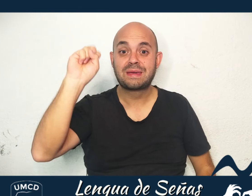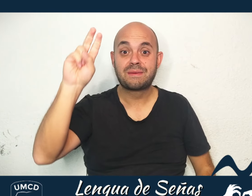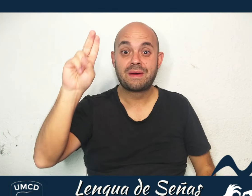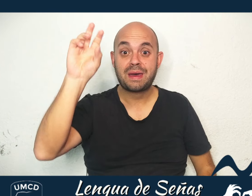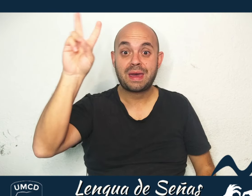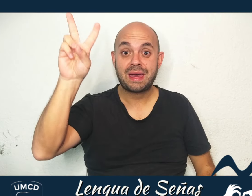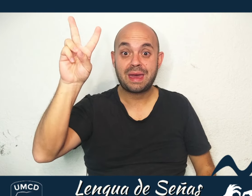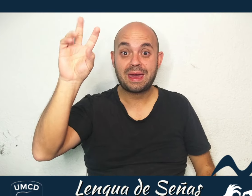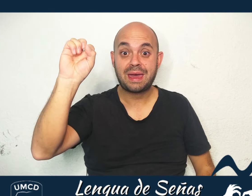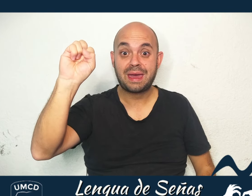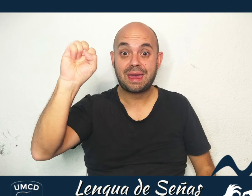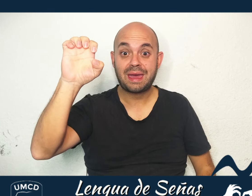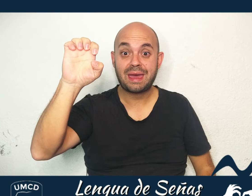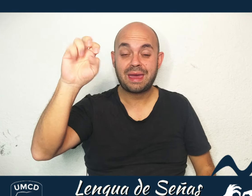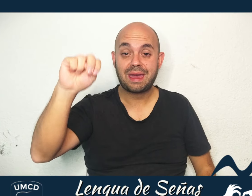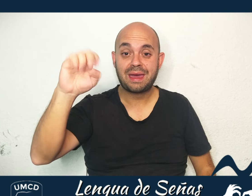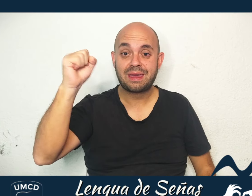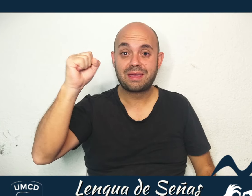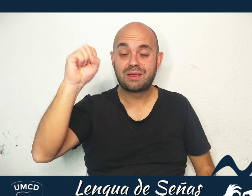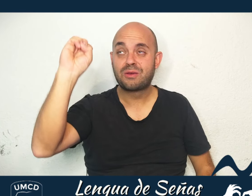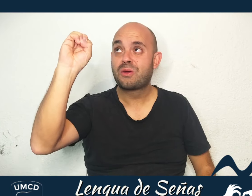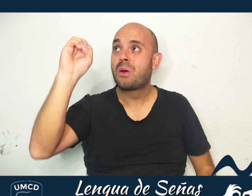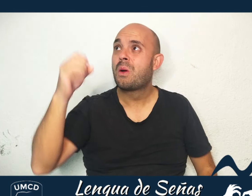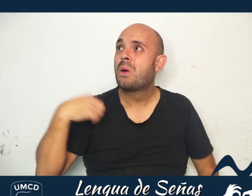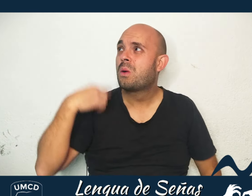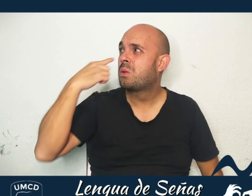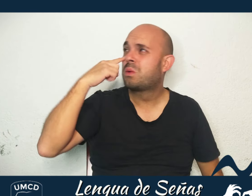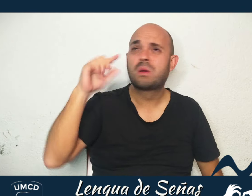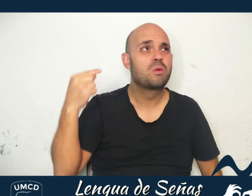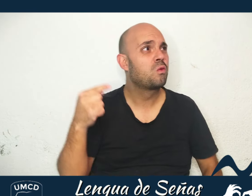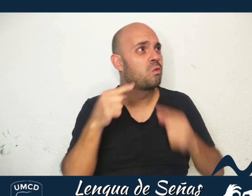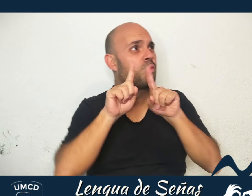ver claramente. Solamente vemos ciertas estrellas o